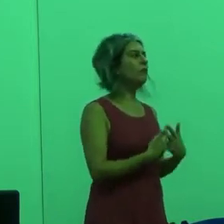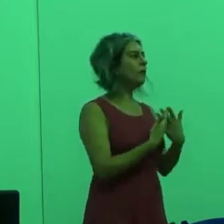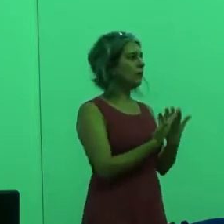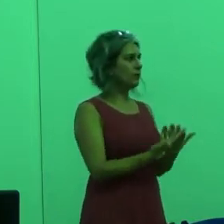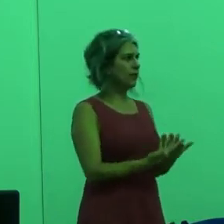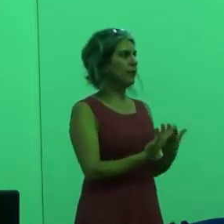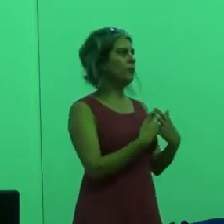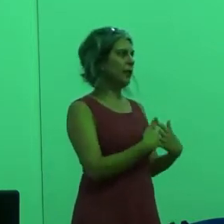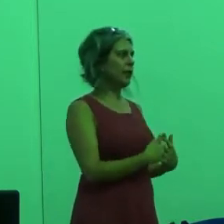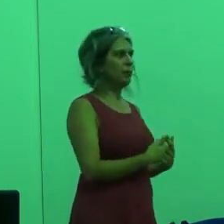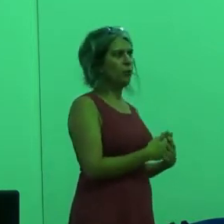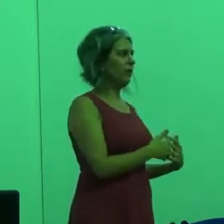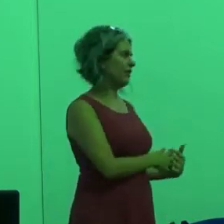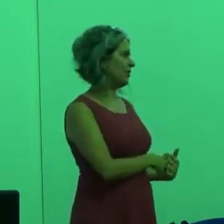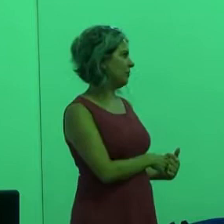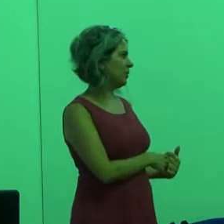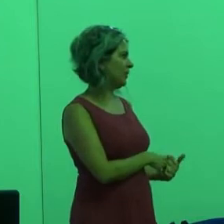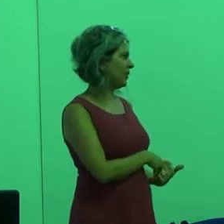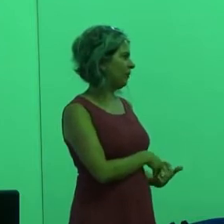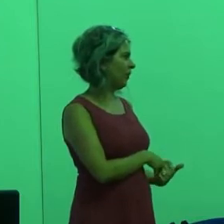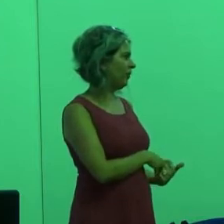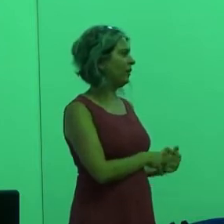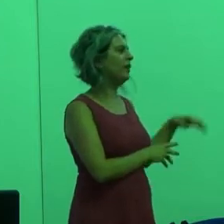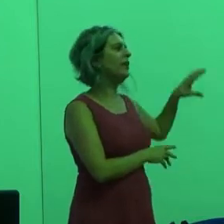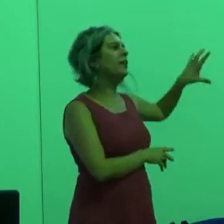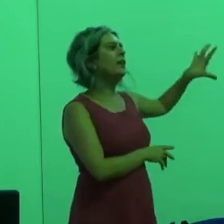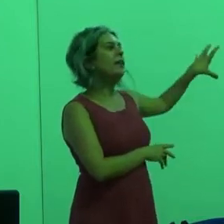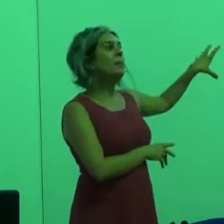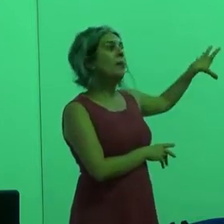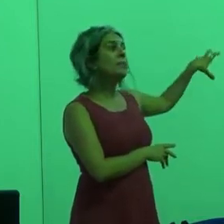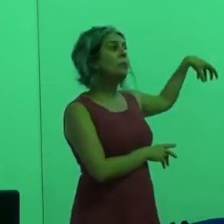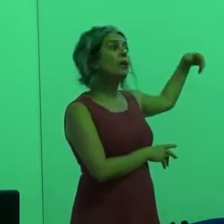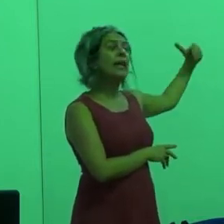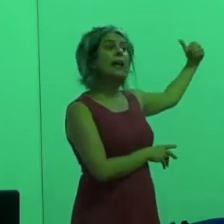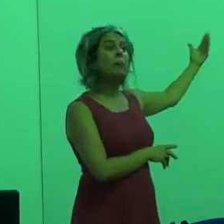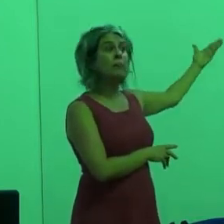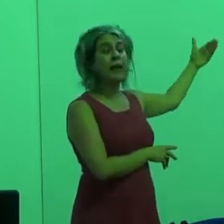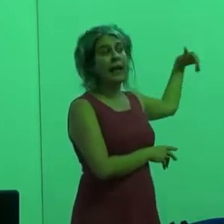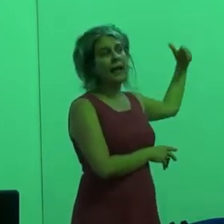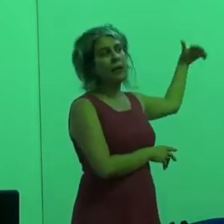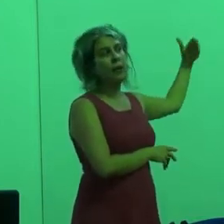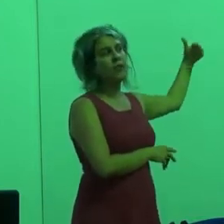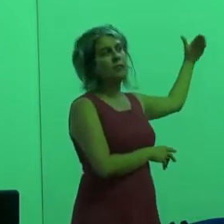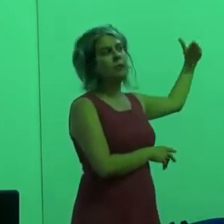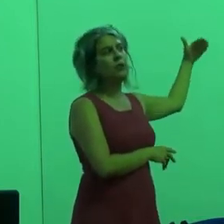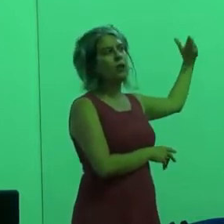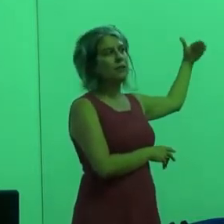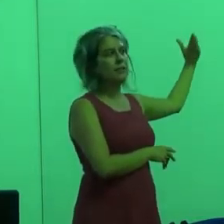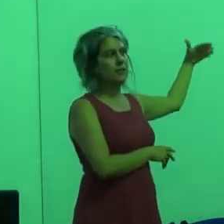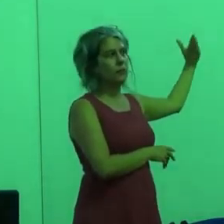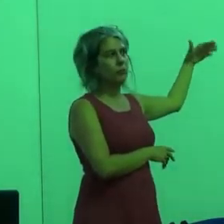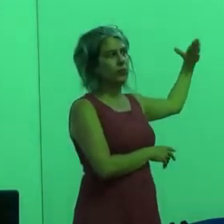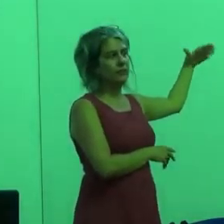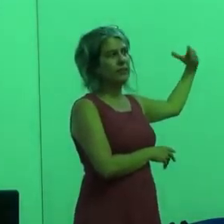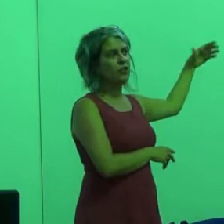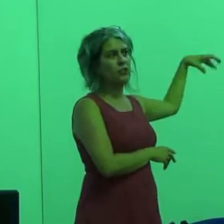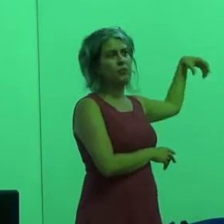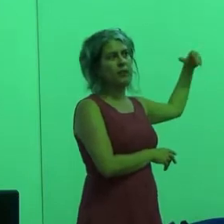falando da COSAC na IFE porque ela acabou, a gente sempre pode falar de quem morreu, né? Mas porque ela é uma coisa espantosa nesse mundo das índias no Brasil,